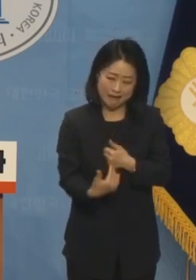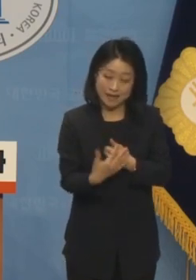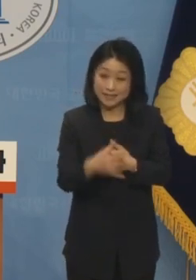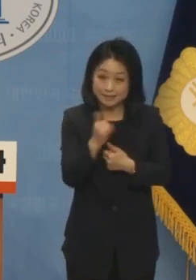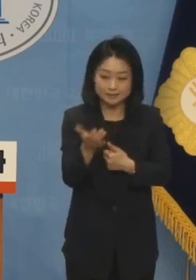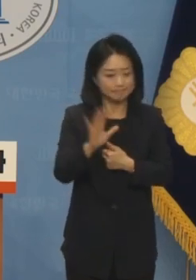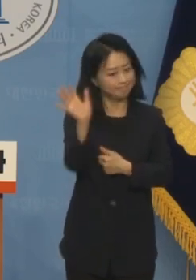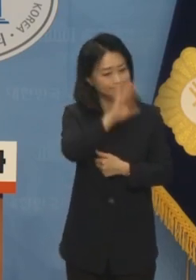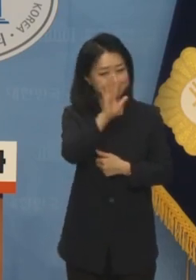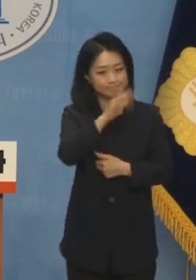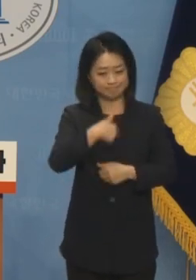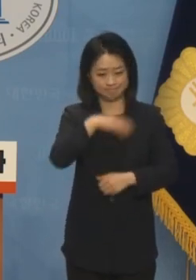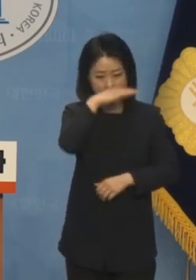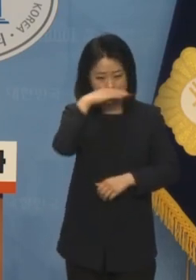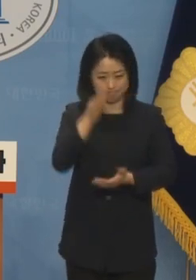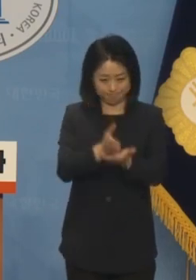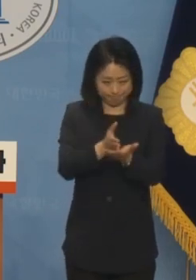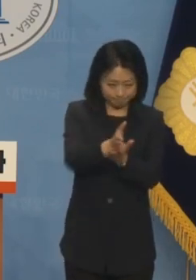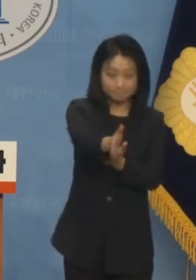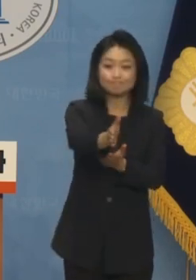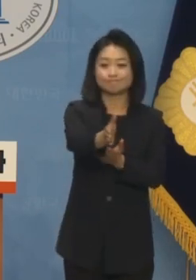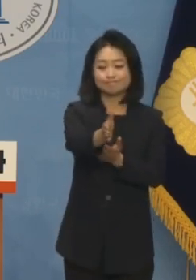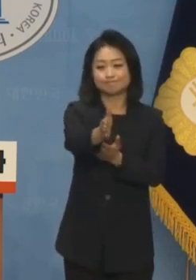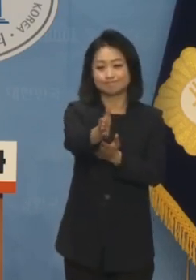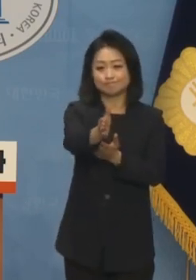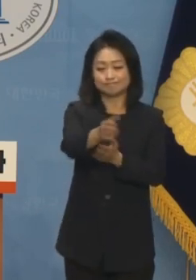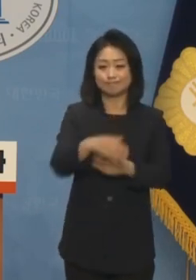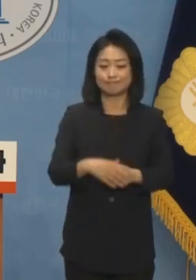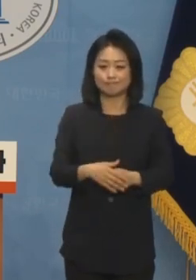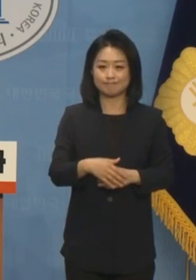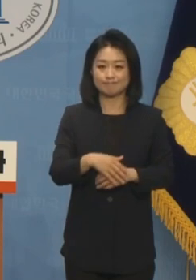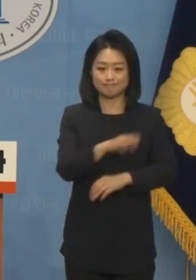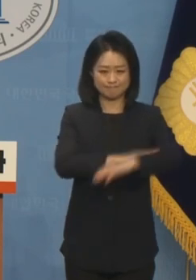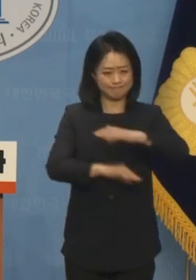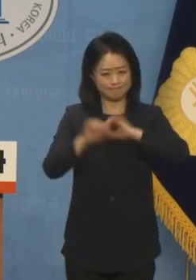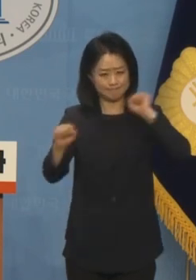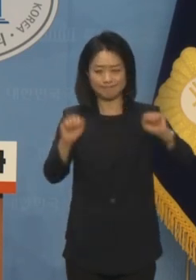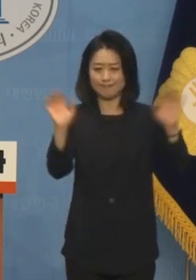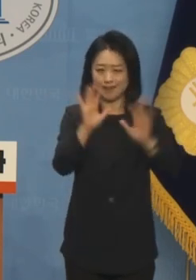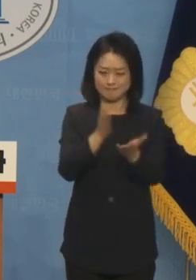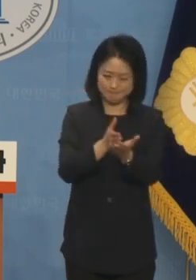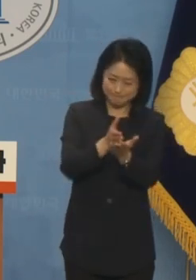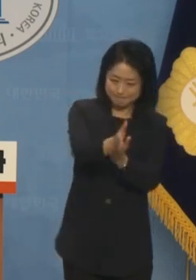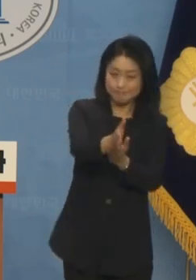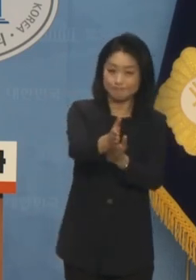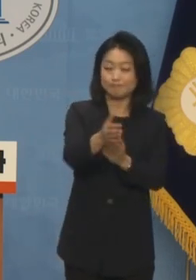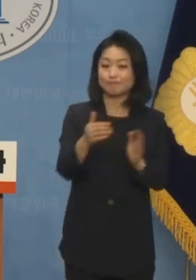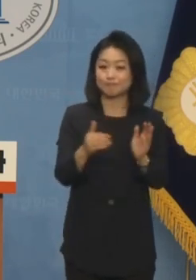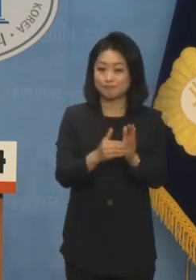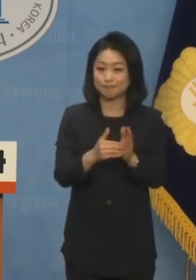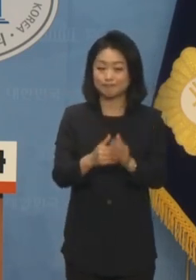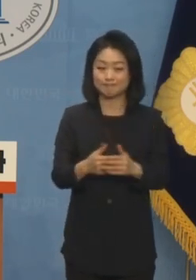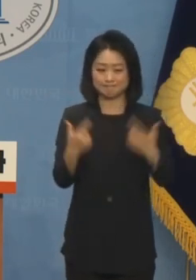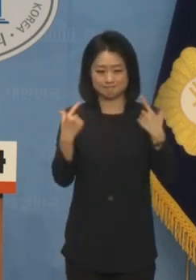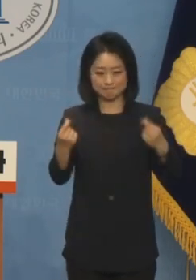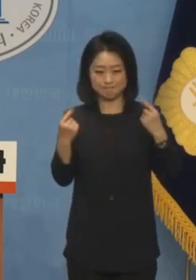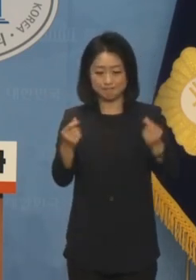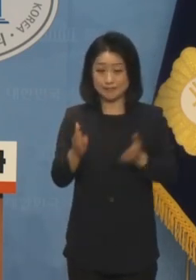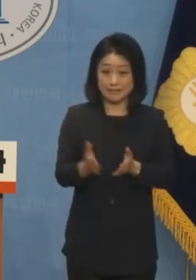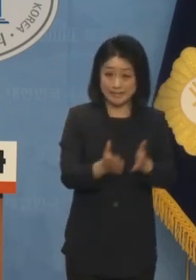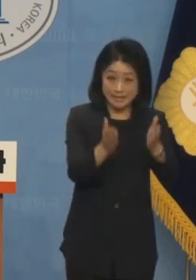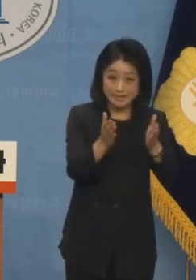정도를 걸었습니다. 정정당당하지 않은 길을 개혁신당이 갔습니다. 정정당당하지 않은